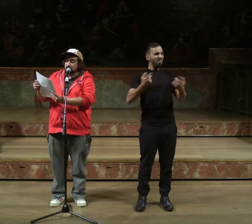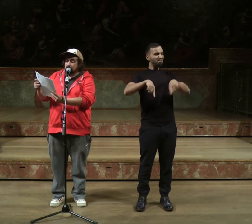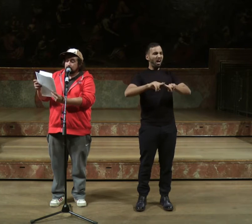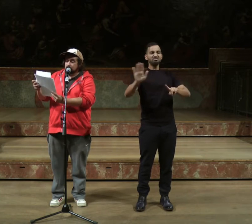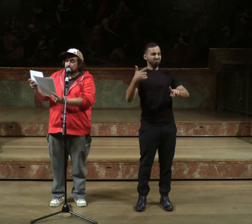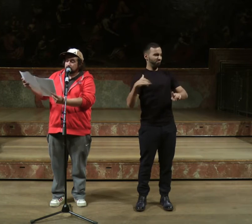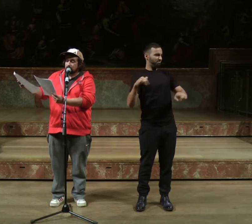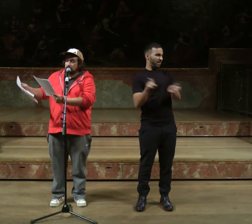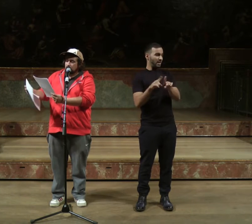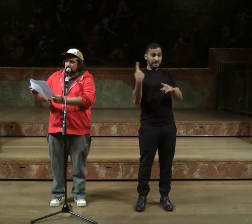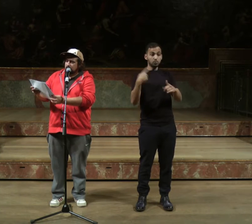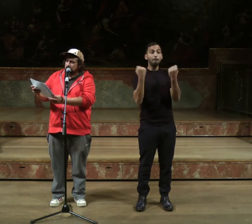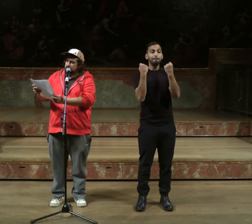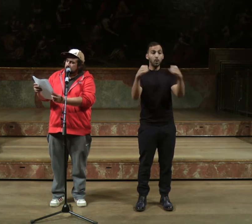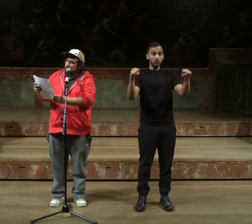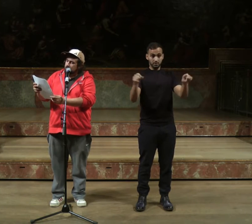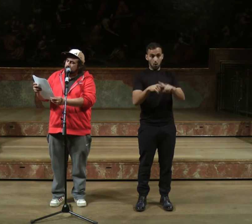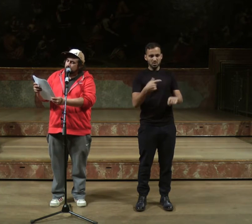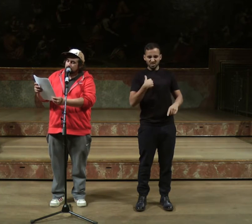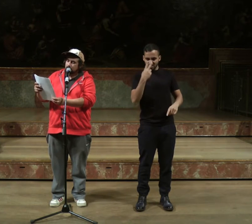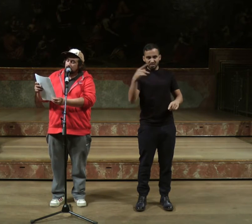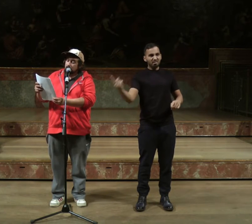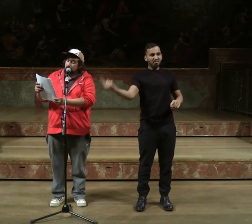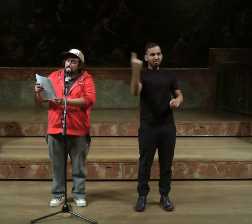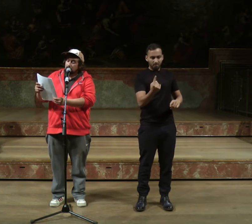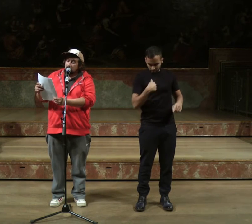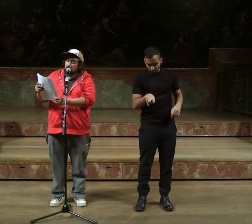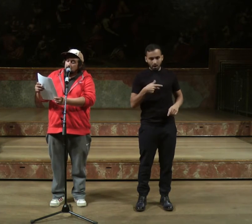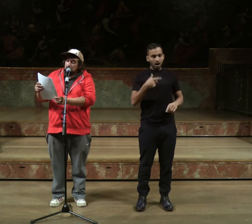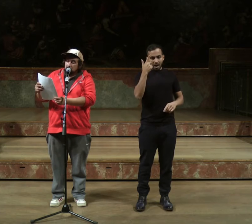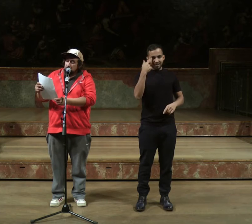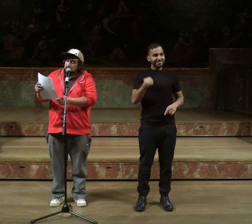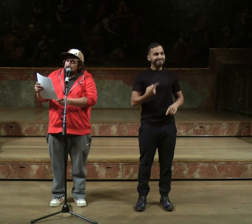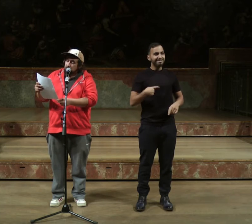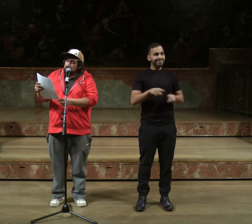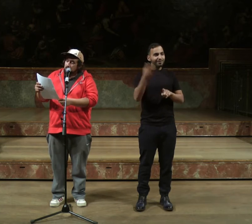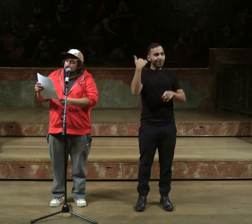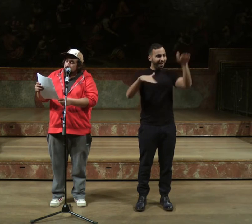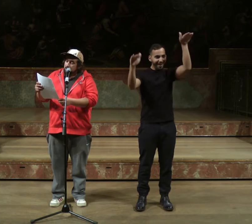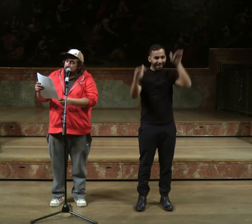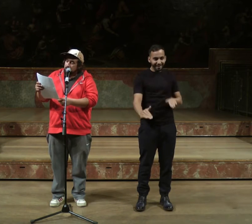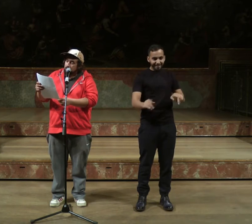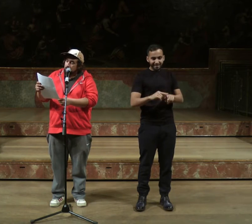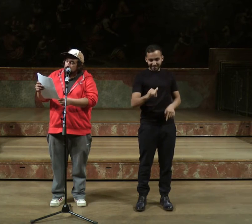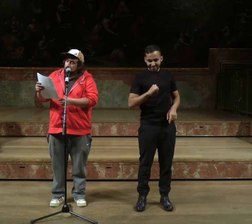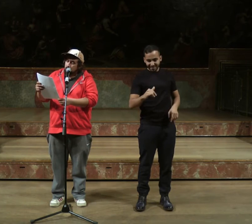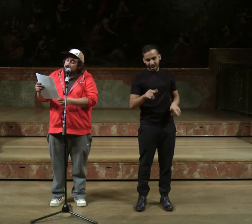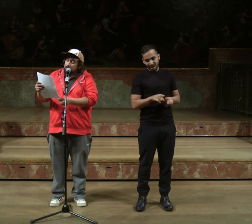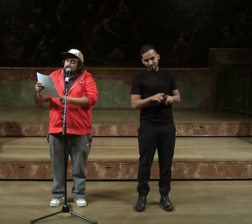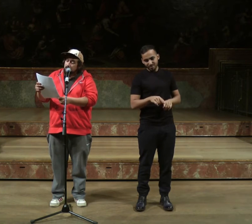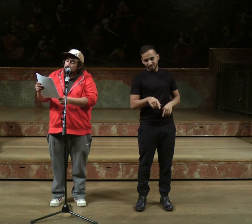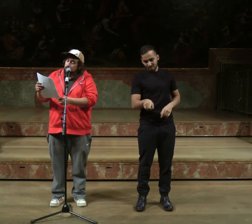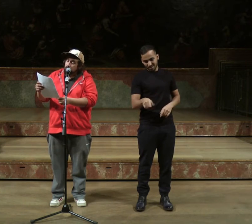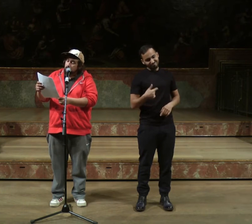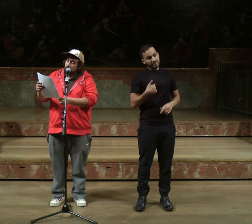kleine Senat ist ebenfalls Bosnier und erinnert mich sehr stark an mich selbst, als ich noch ein kleiner Junge war. Denn mich konnte damals auch keiner wirklich leiden. Und trotzdem